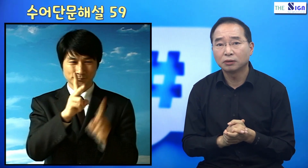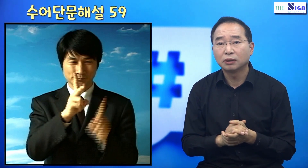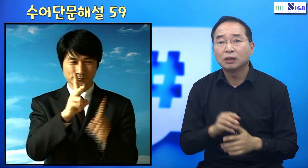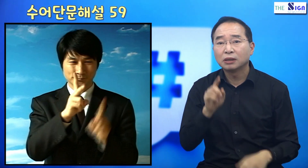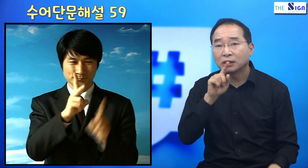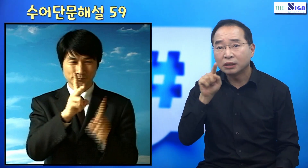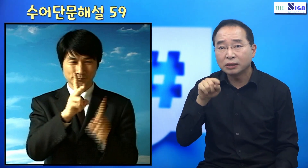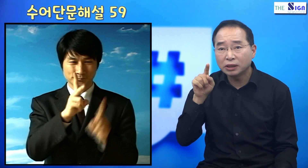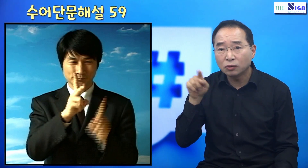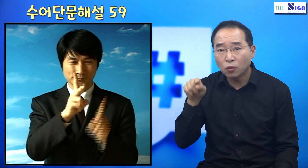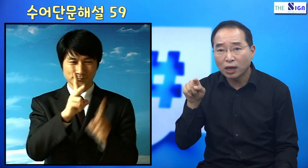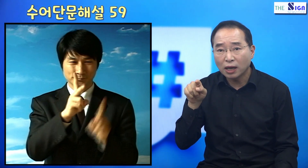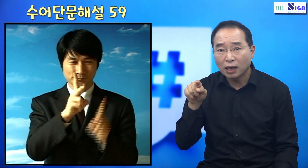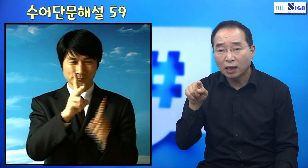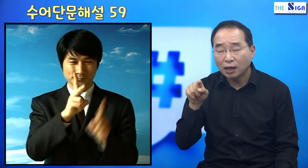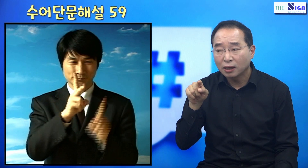지나면서